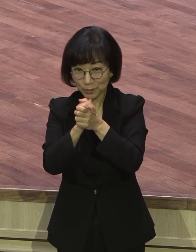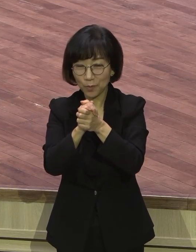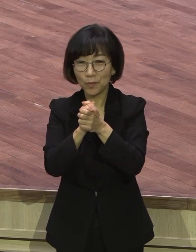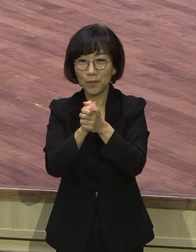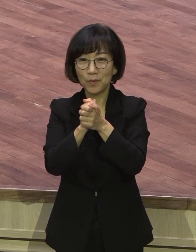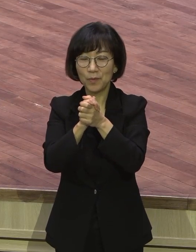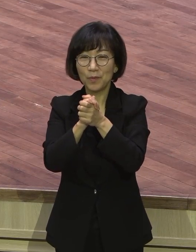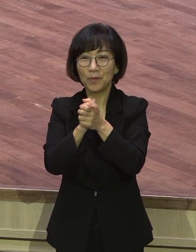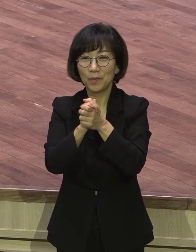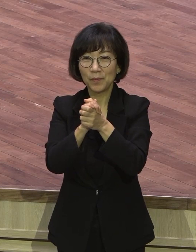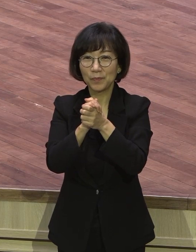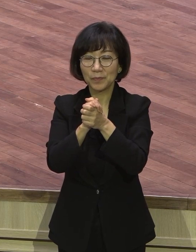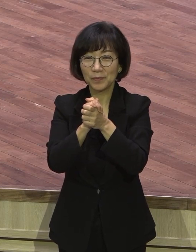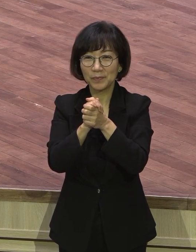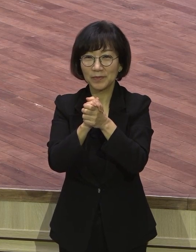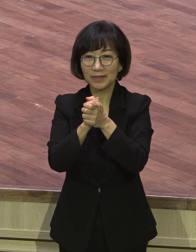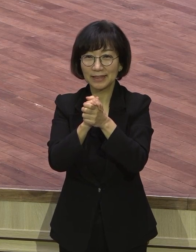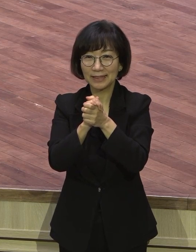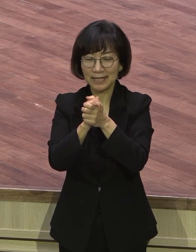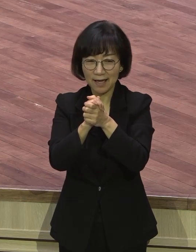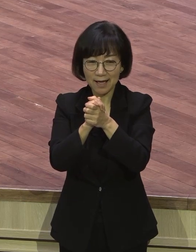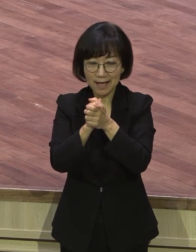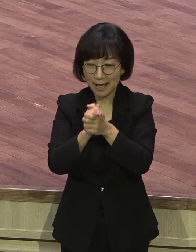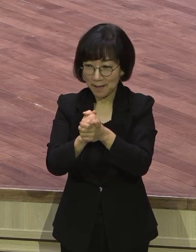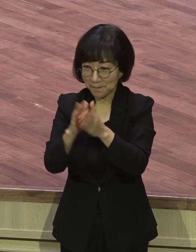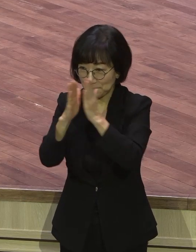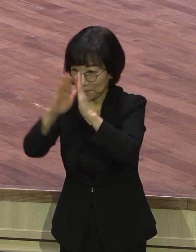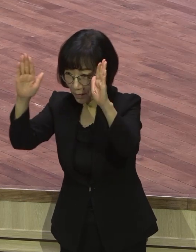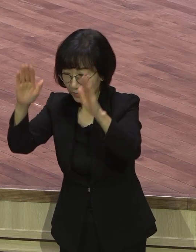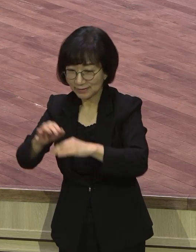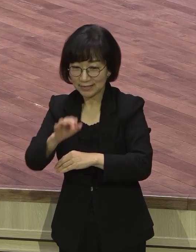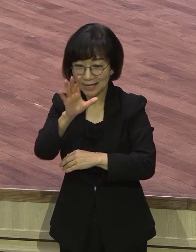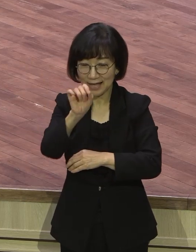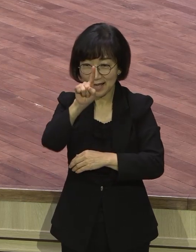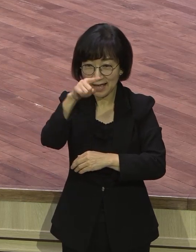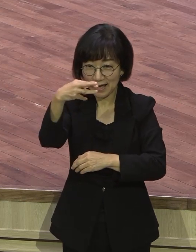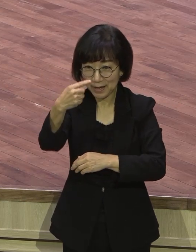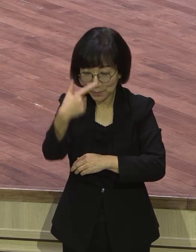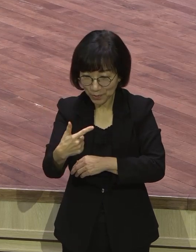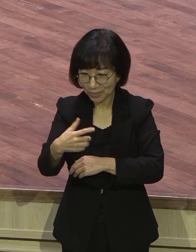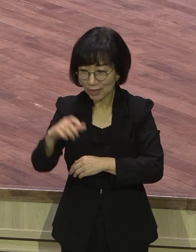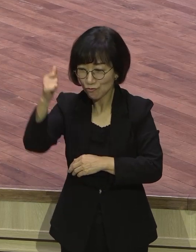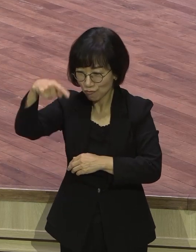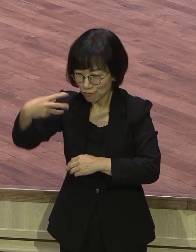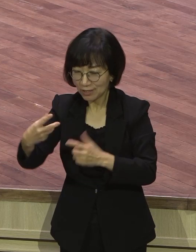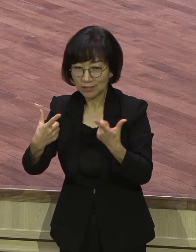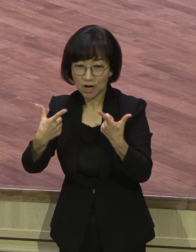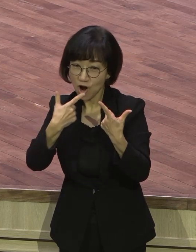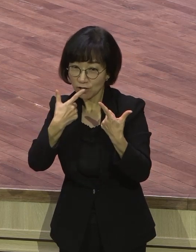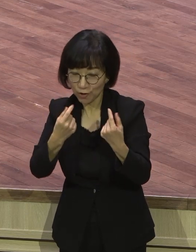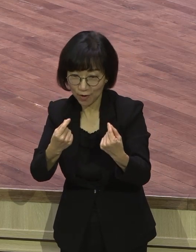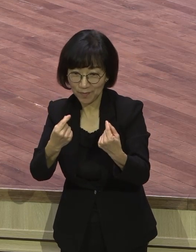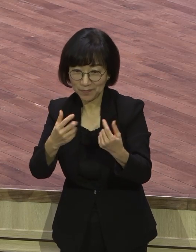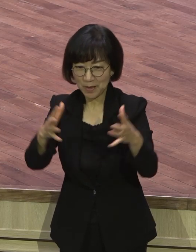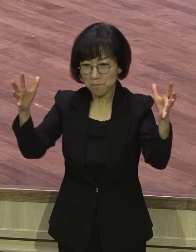중요해요. 그런데 함께 모세와 아롬과 우리 함께 기도하는 게 중요해요.